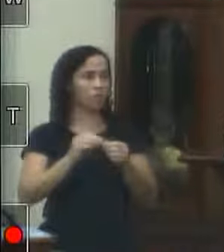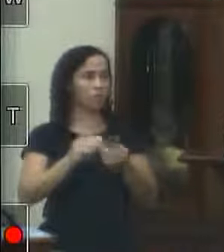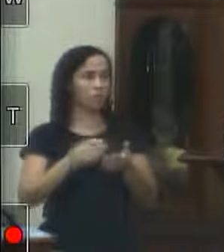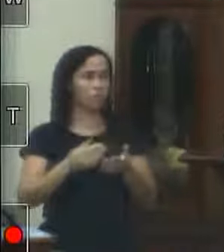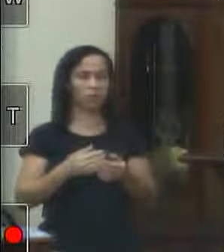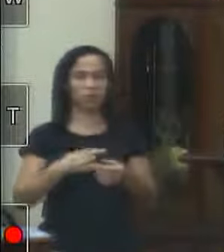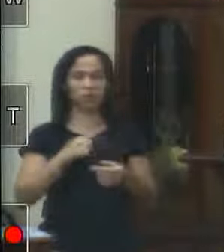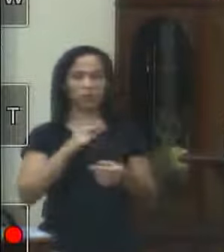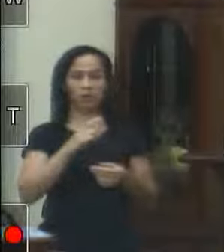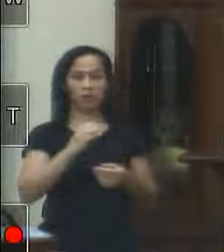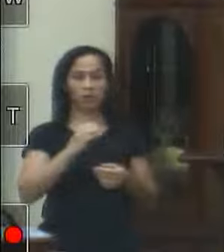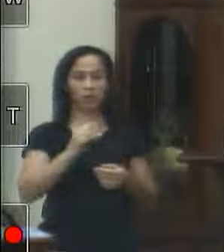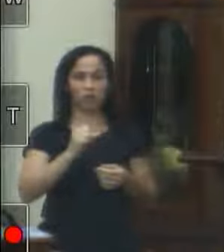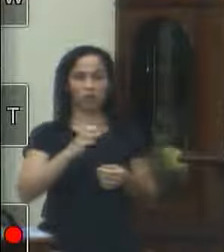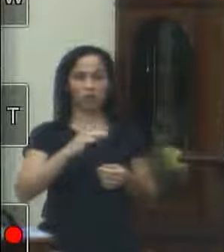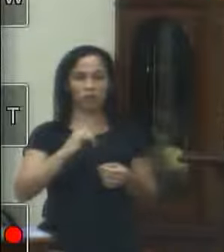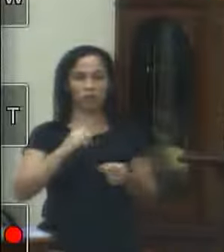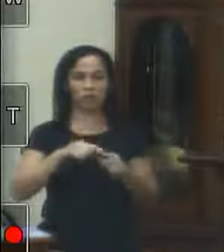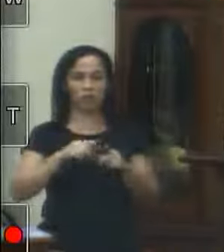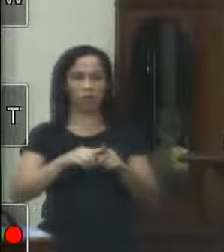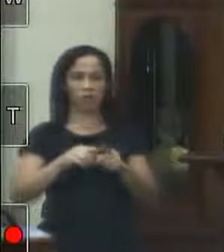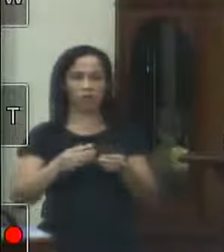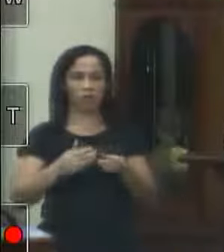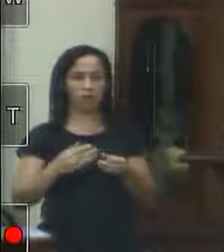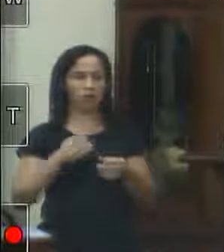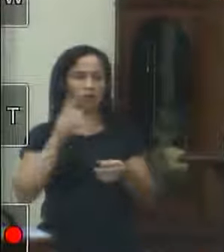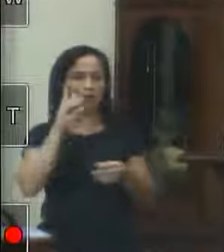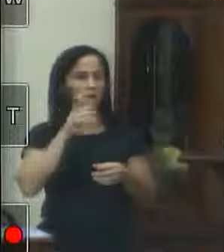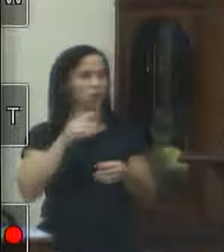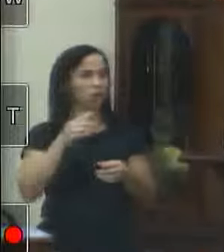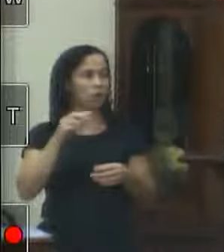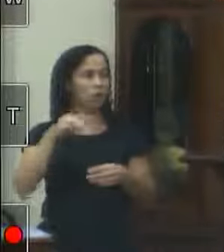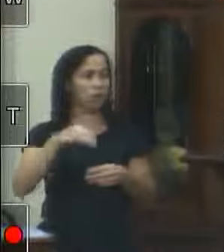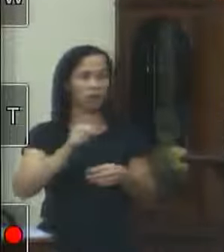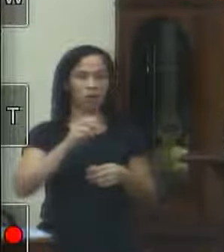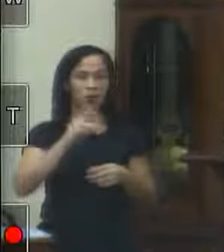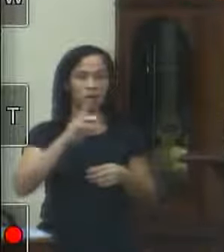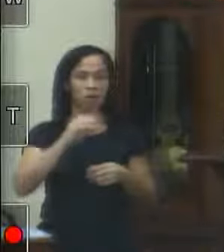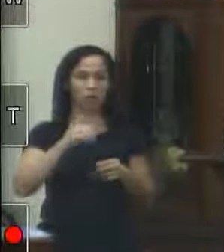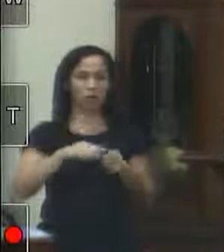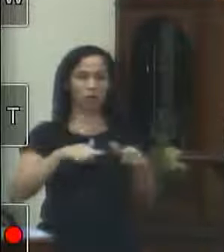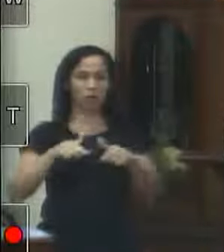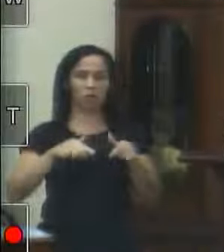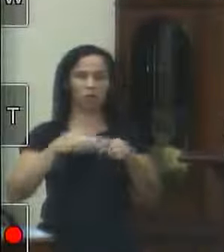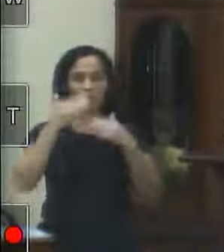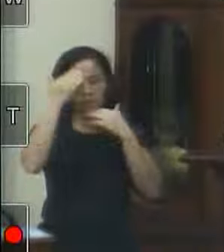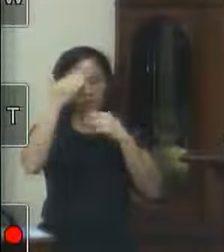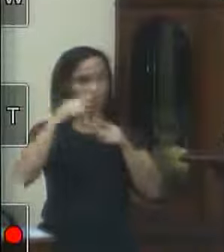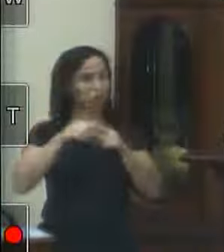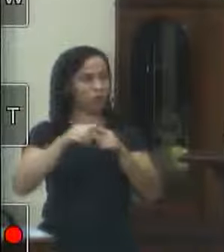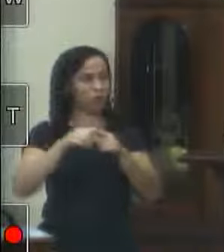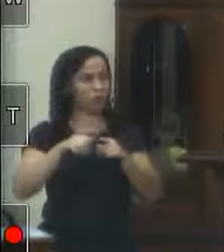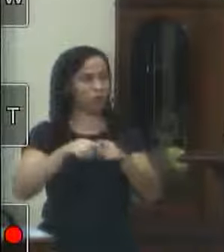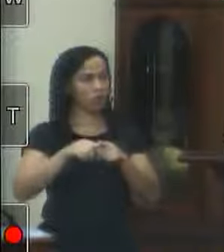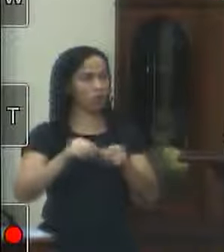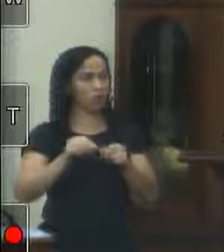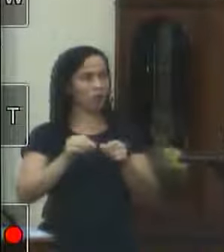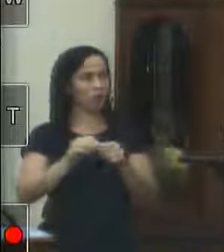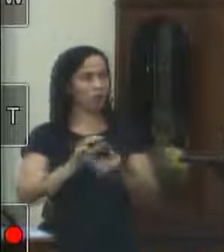grosseria com os comerciantes. Então, o Mauro está aí, que ele agradeceu o nosso trabalho, e ele viu o que estava sendo